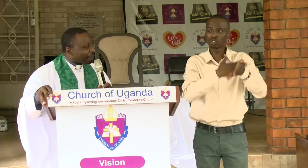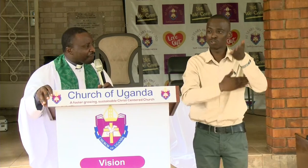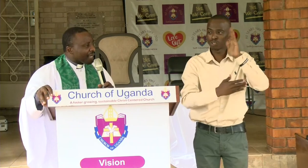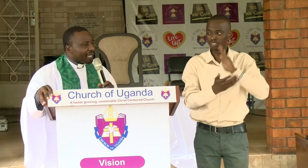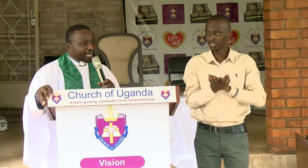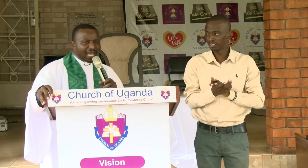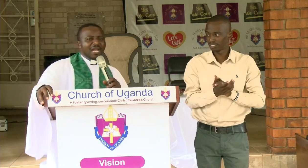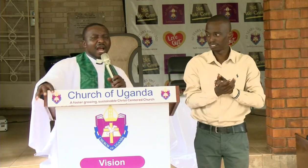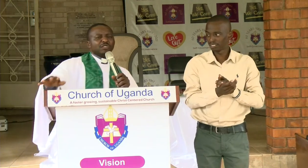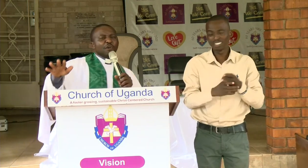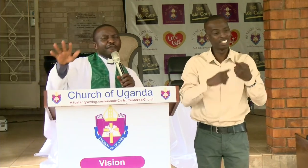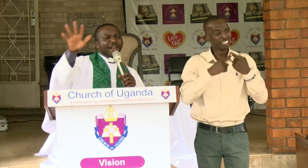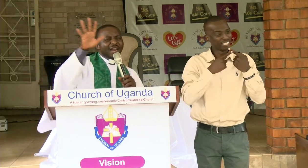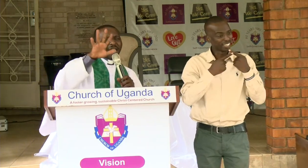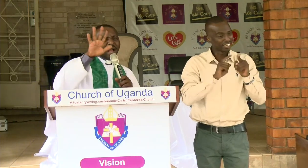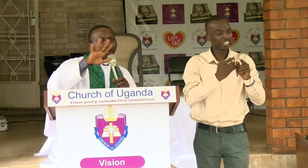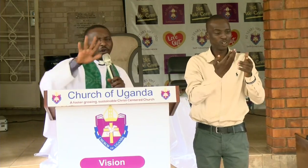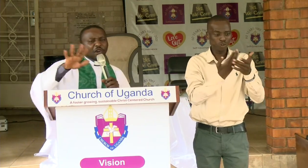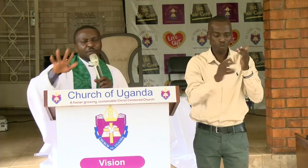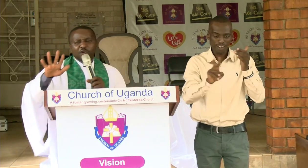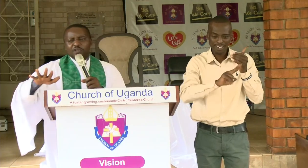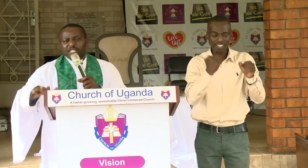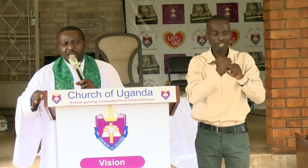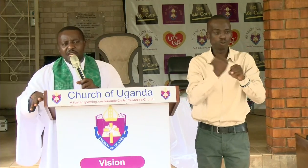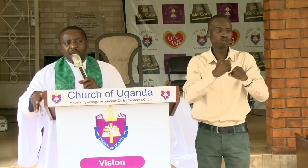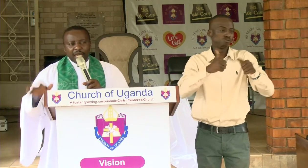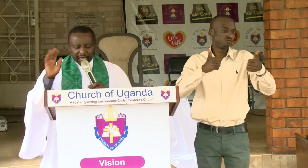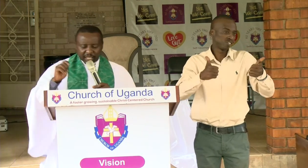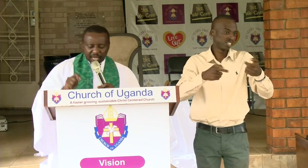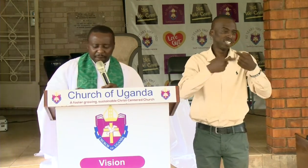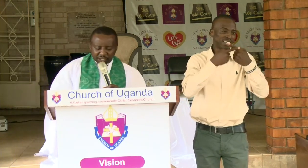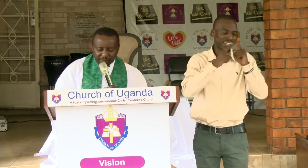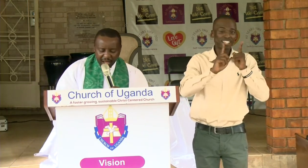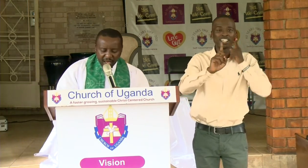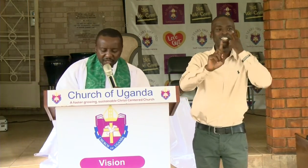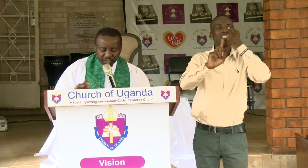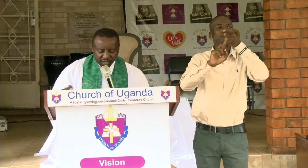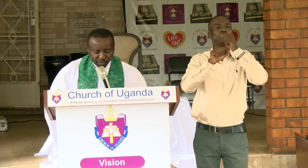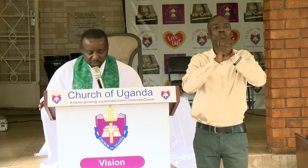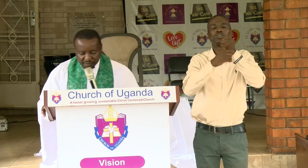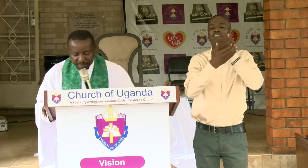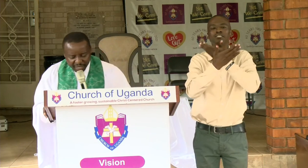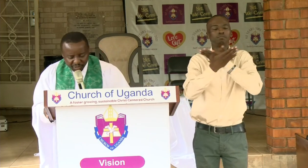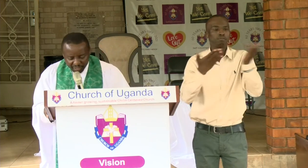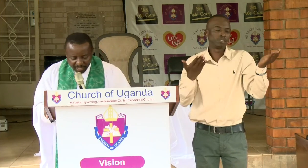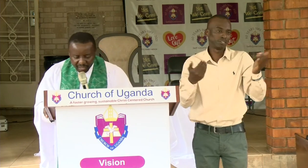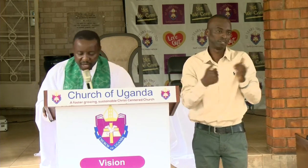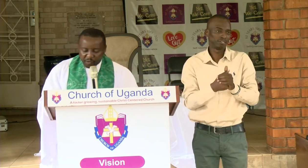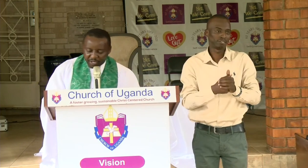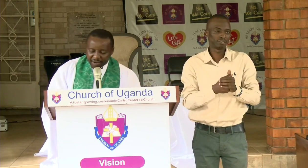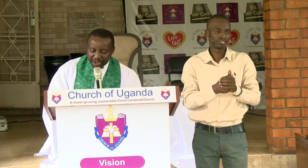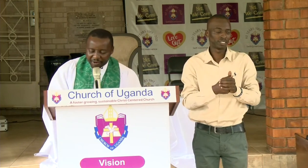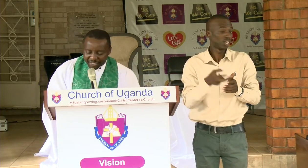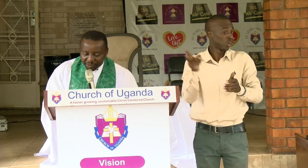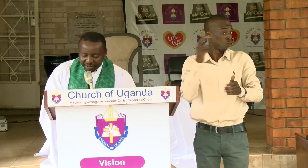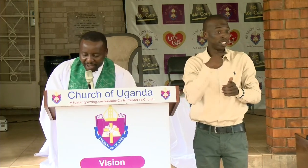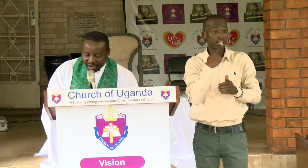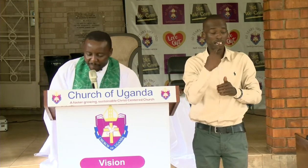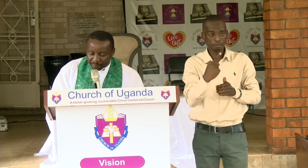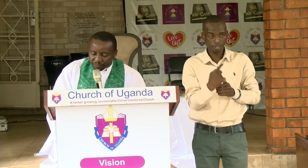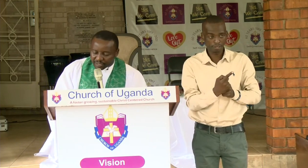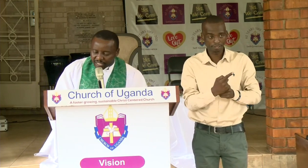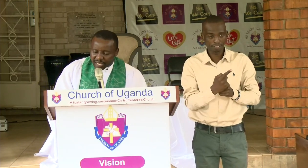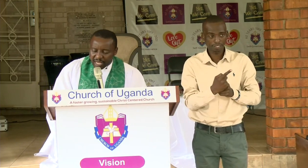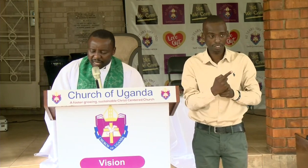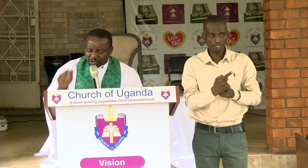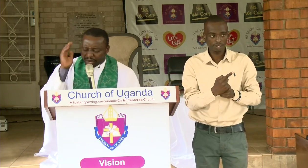Katonda naye nga ate ofaanana ng'akole obulungi naye ng'ekyamazima si bulungi mu maaso ge wulira bw'ayongedde